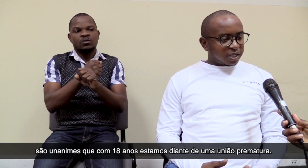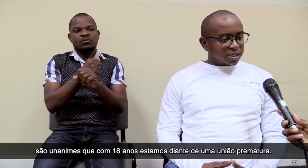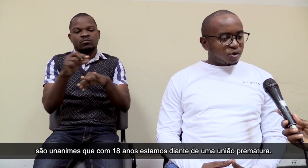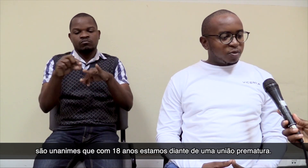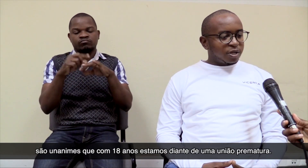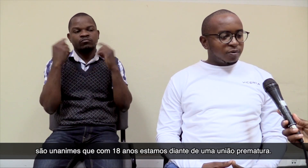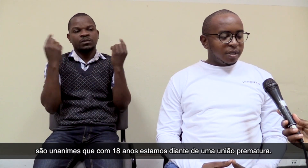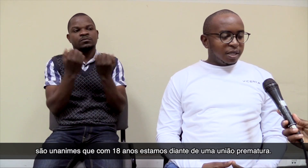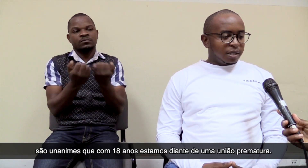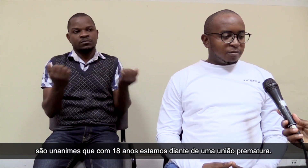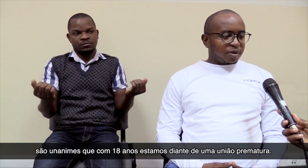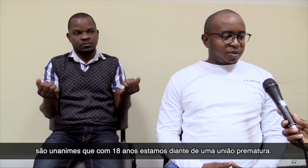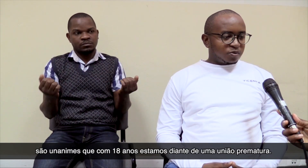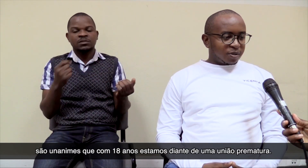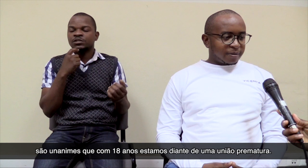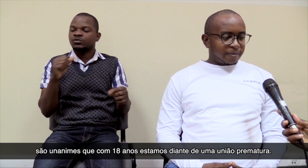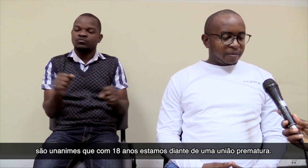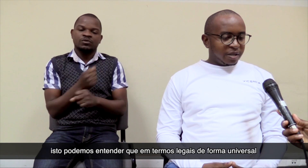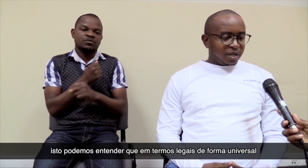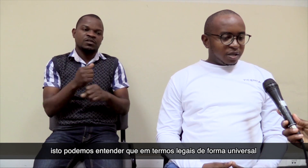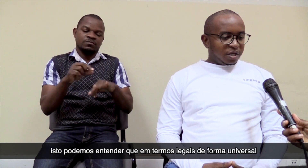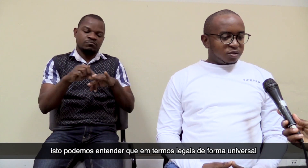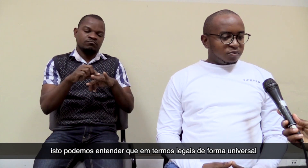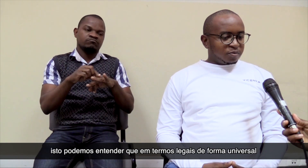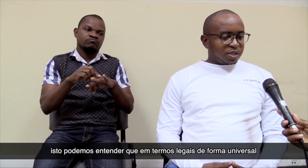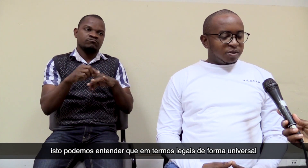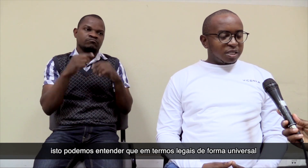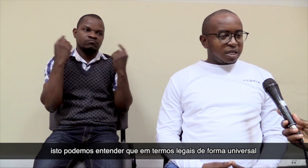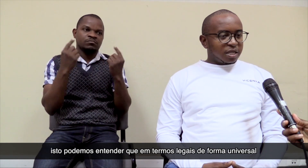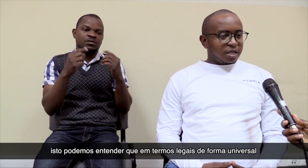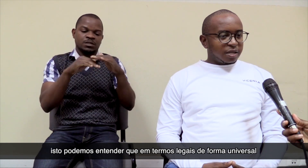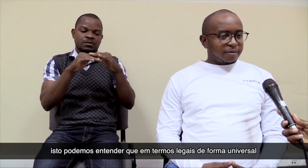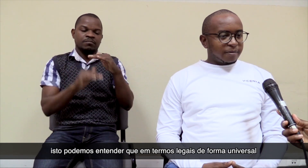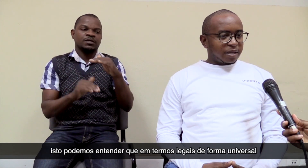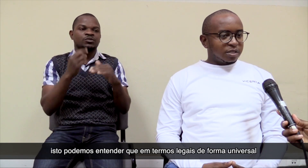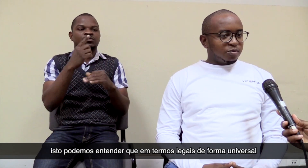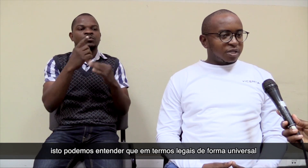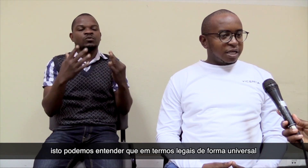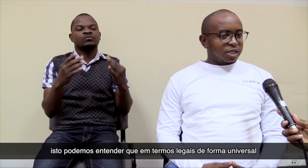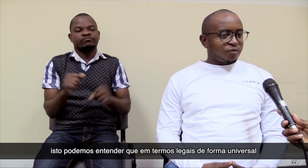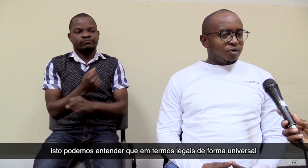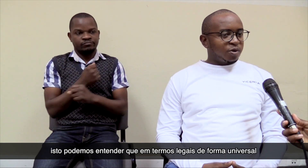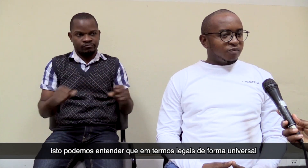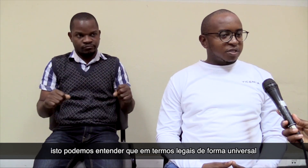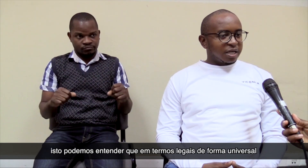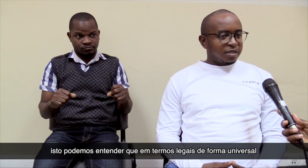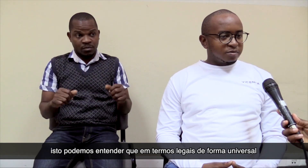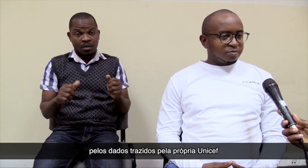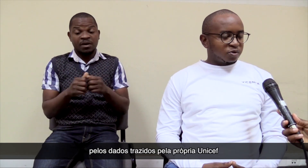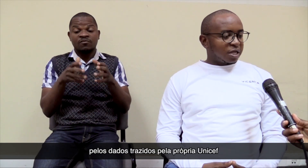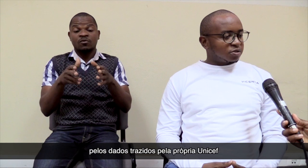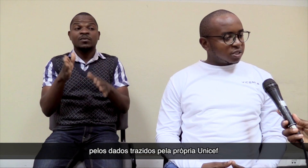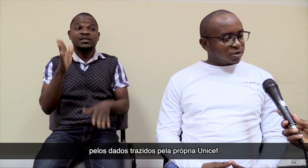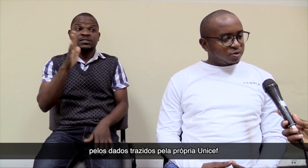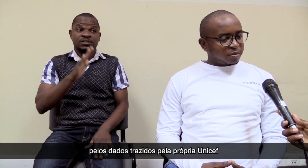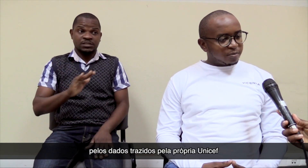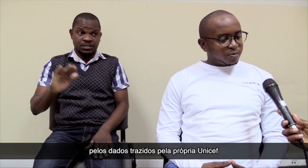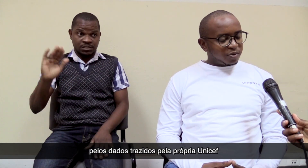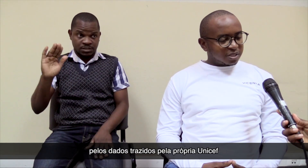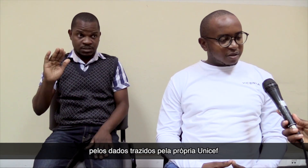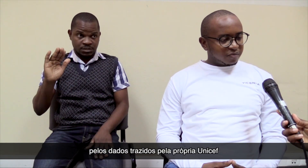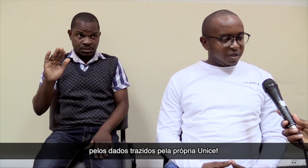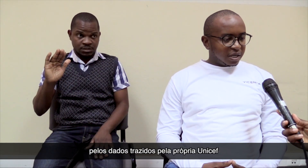que são inibidos, né, de casamento, de casar-se ou de contrair o matrimônio, em termos legais, os menores de